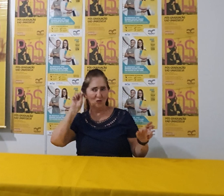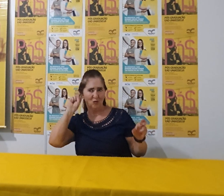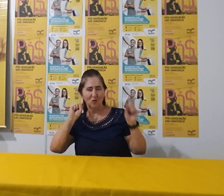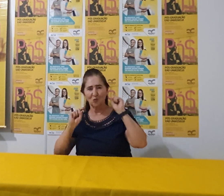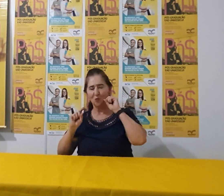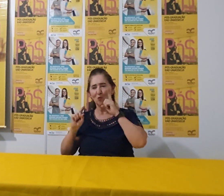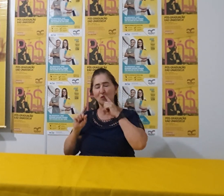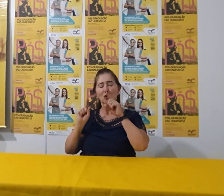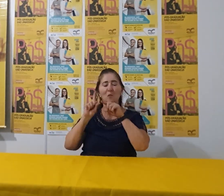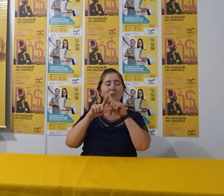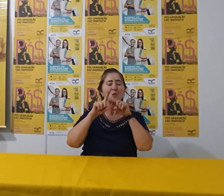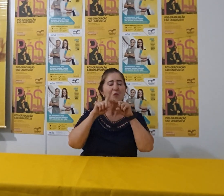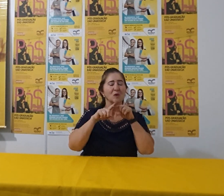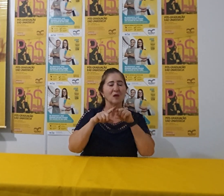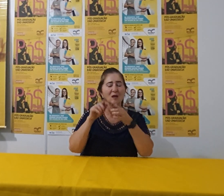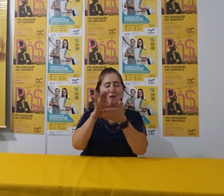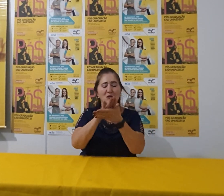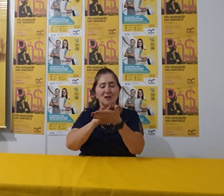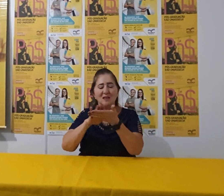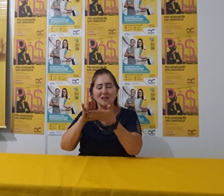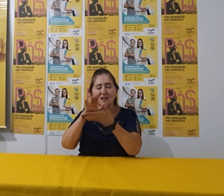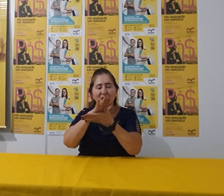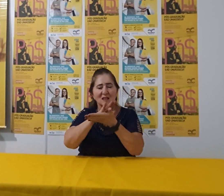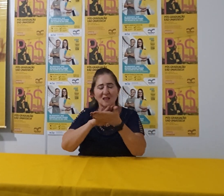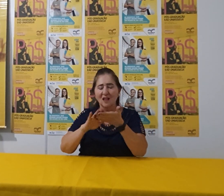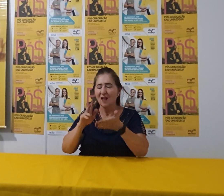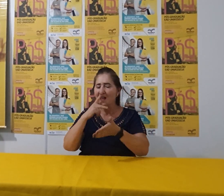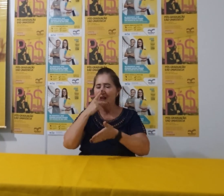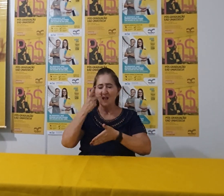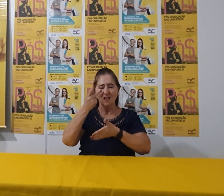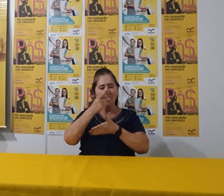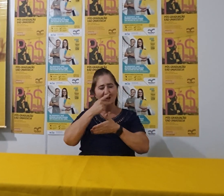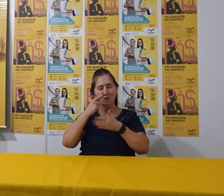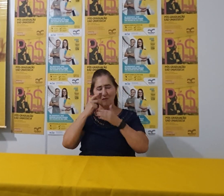pois a ausência de fala não impede o desenvolvimento intelectual.